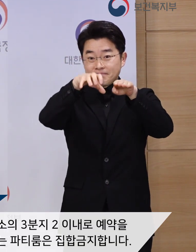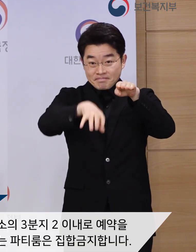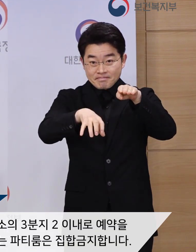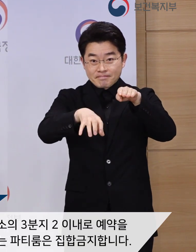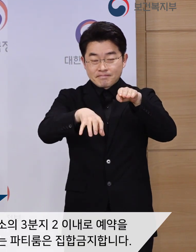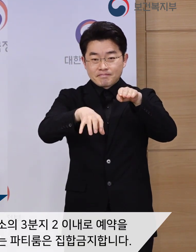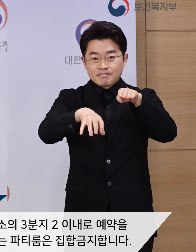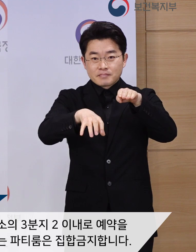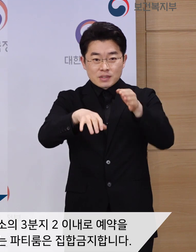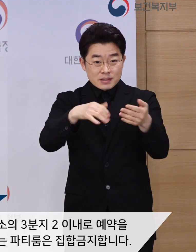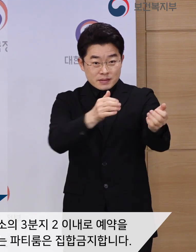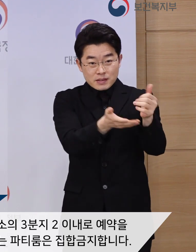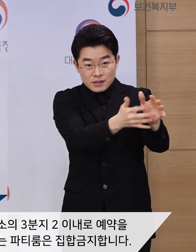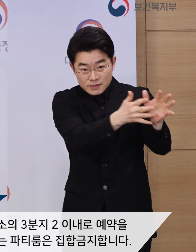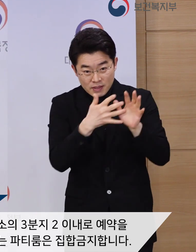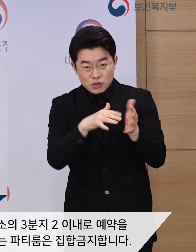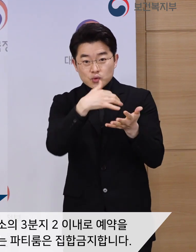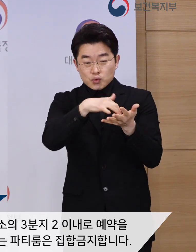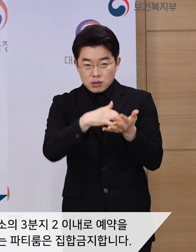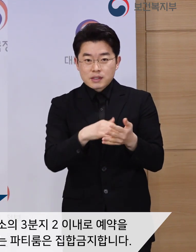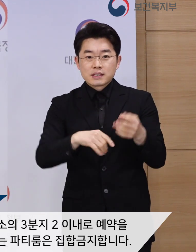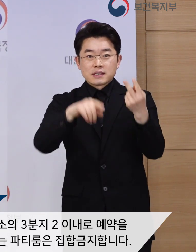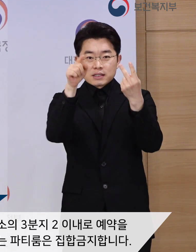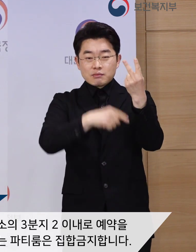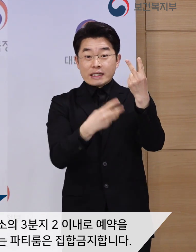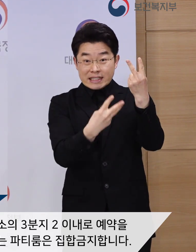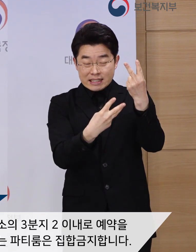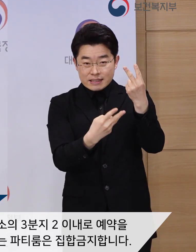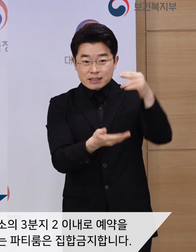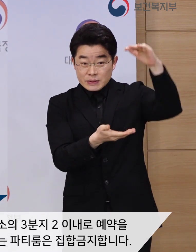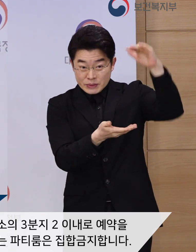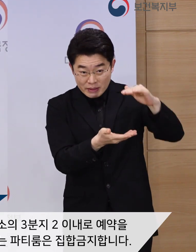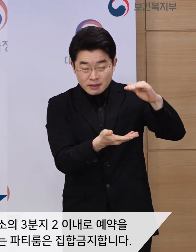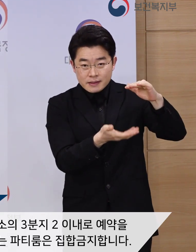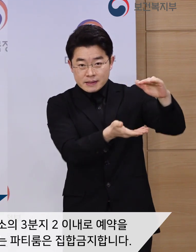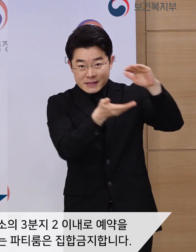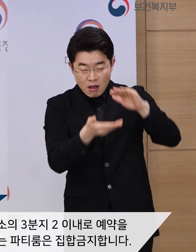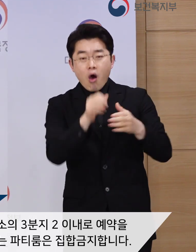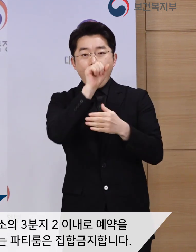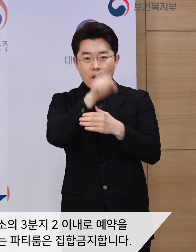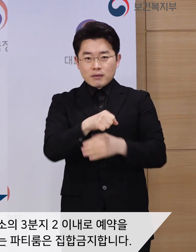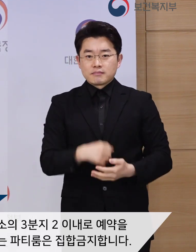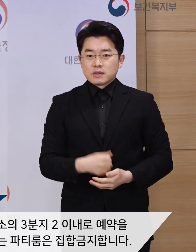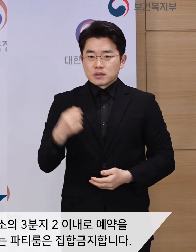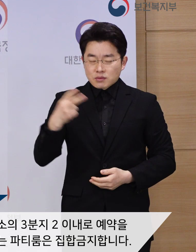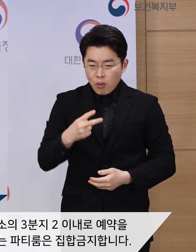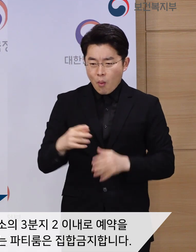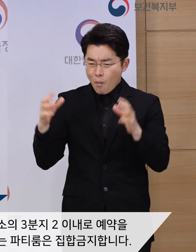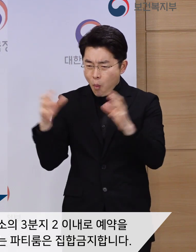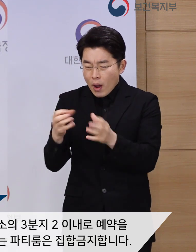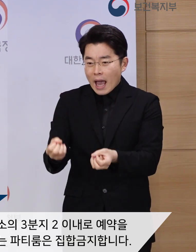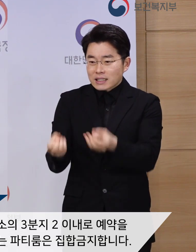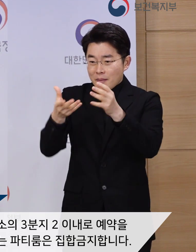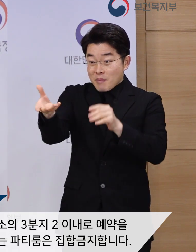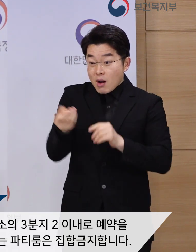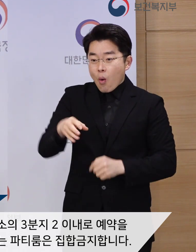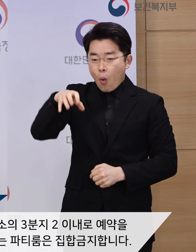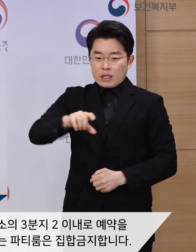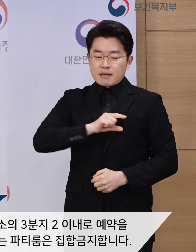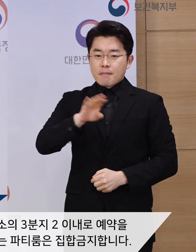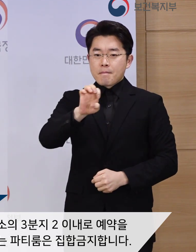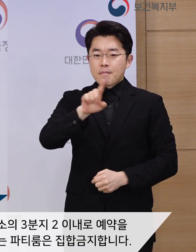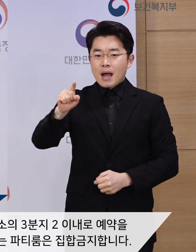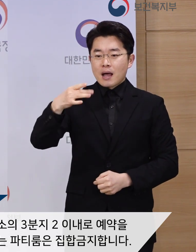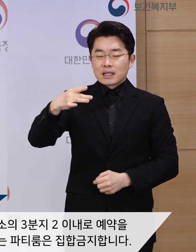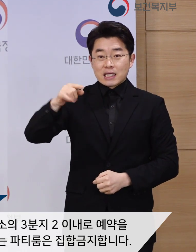리조트, 게스트하우스 등 숙박시설은 객실 수의 3분의 2 이내로 예약을 제한합니다. 모임, 파티